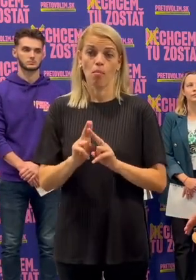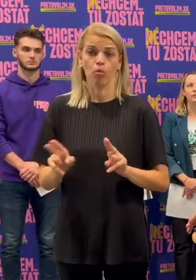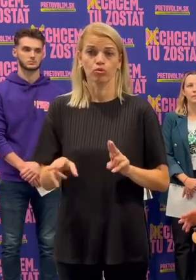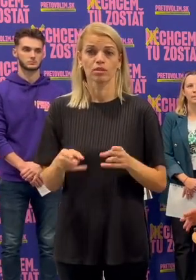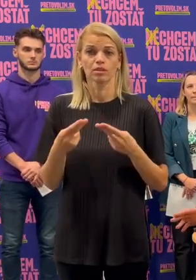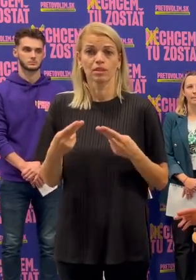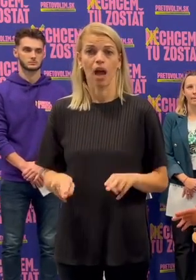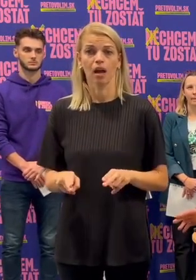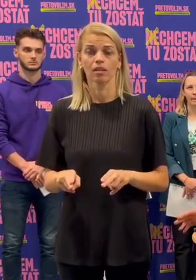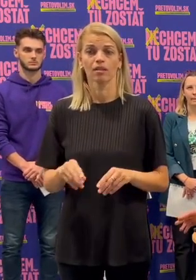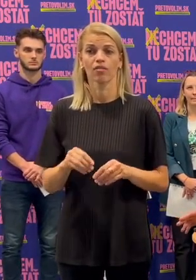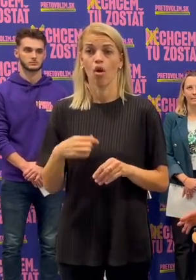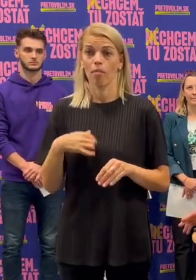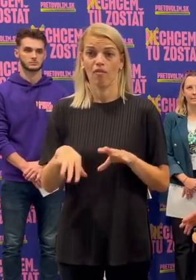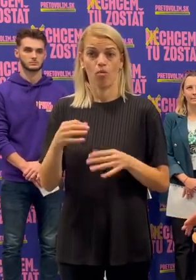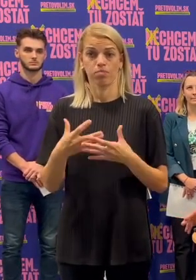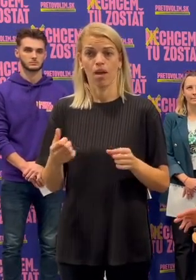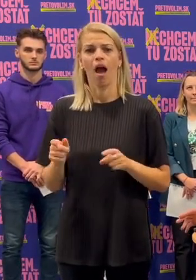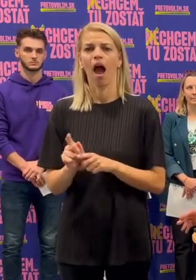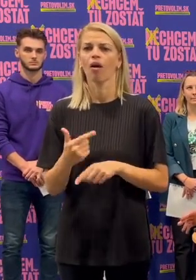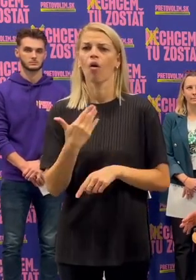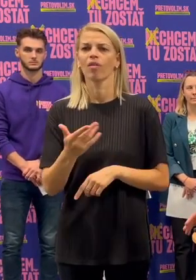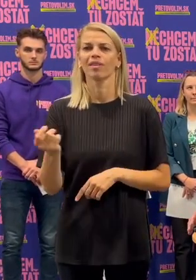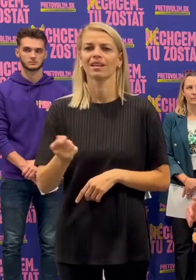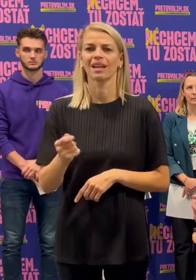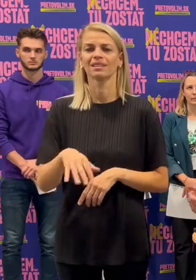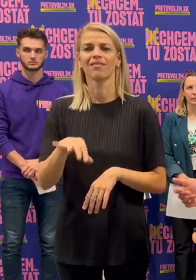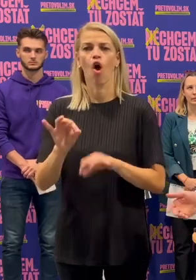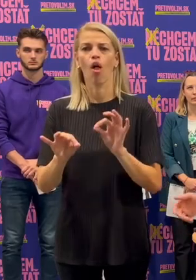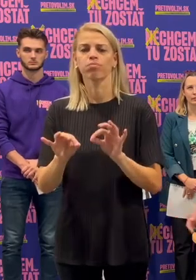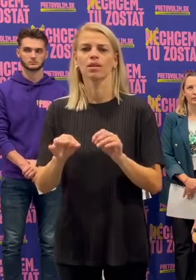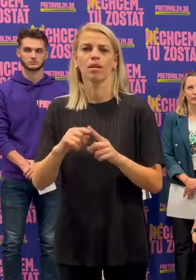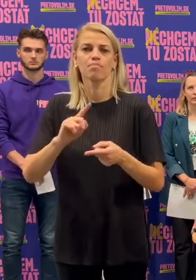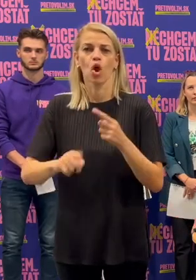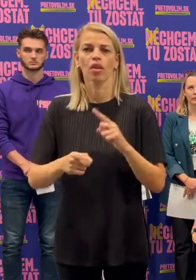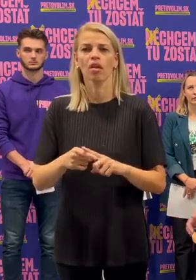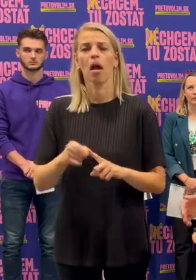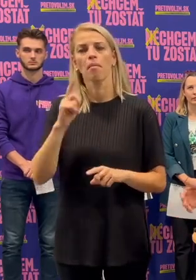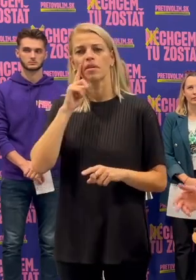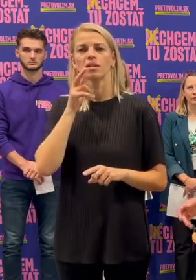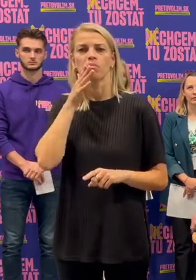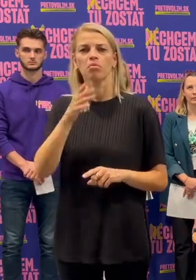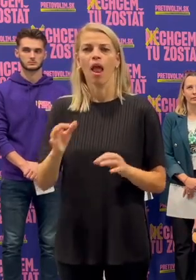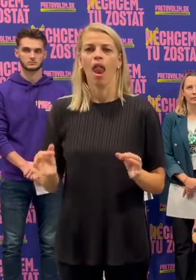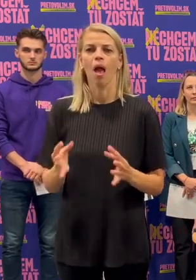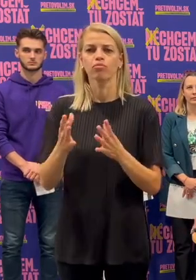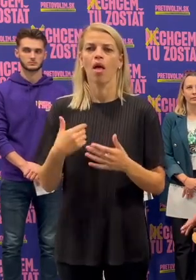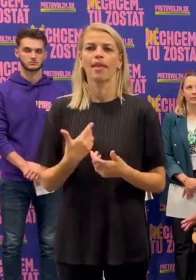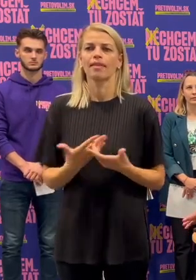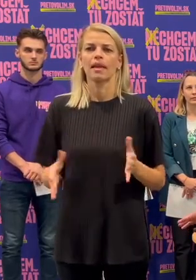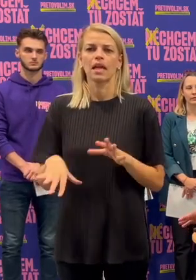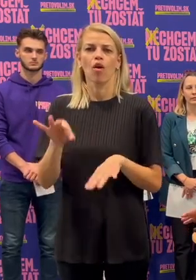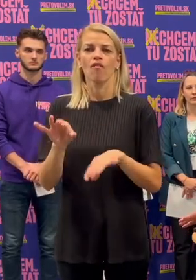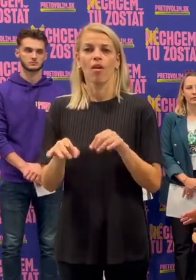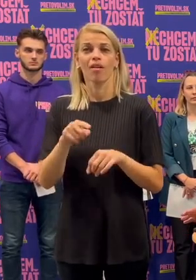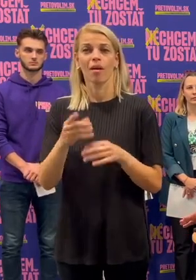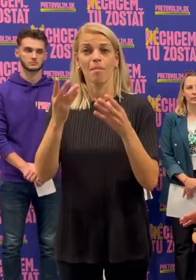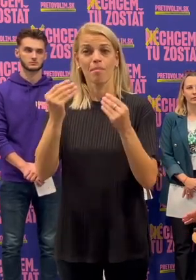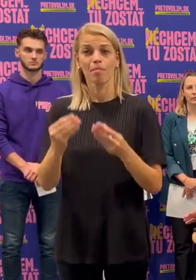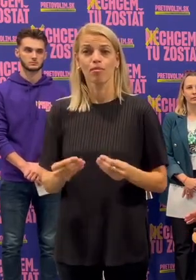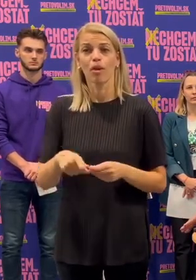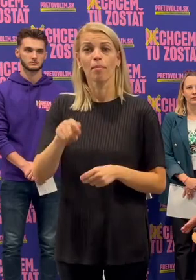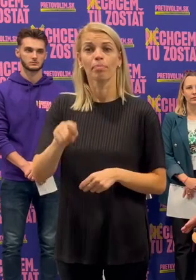voliť, tak tým potrestáme nejakých politikov a že vo výsledku tá situácia možno bude lepšia, pretože nebudeme nikoho voliť, ten počet